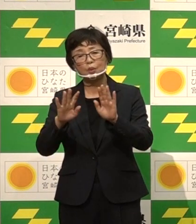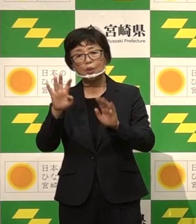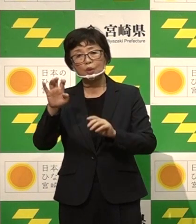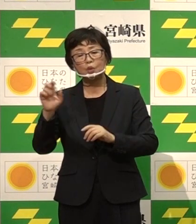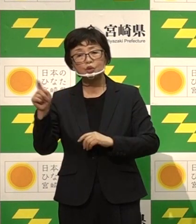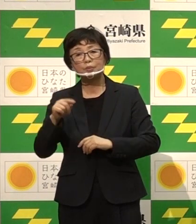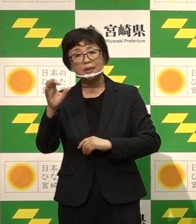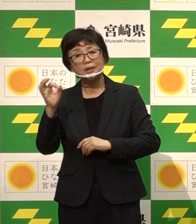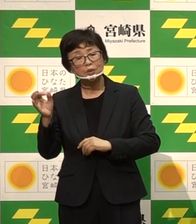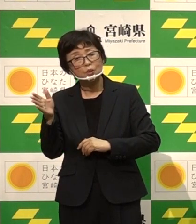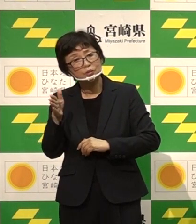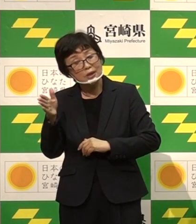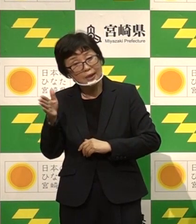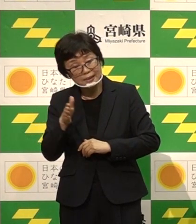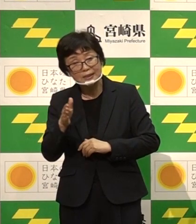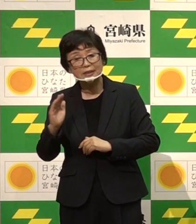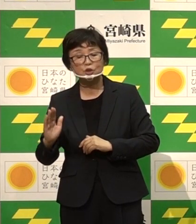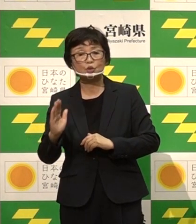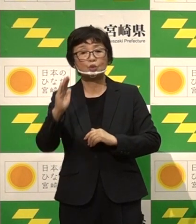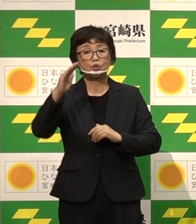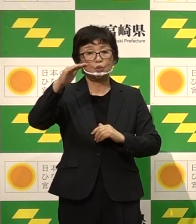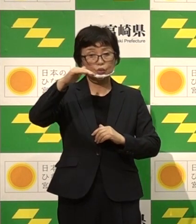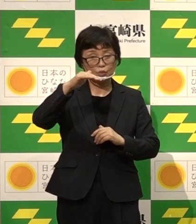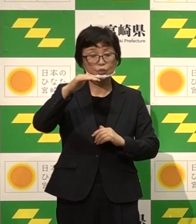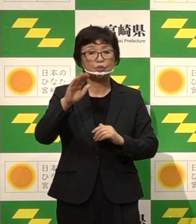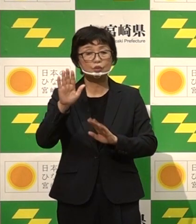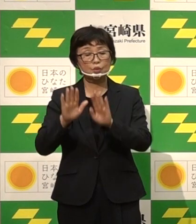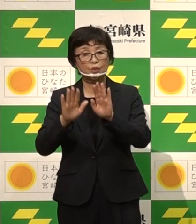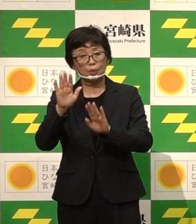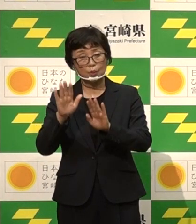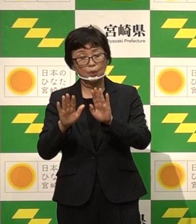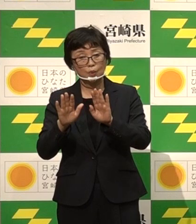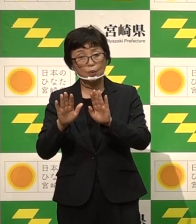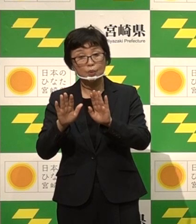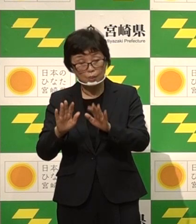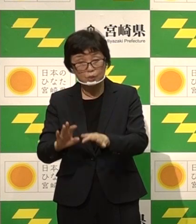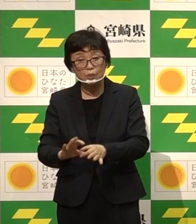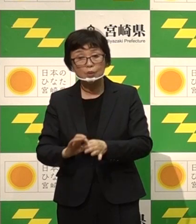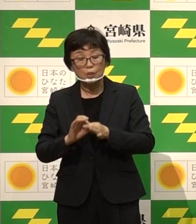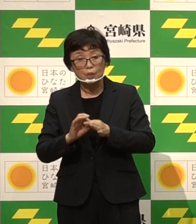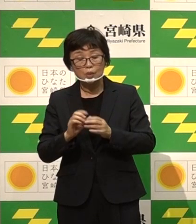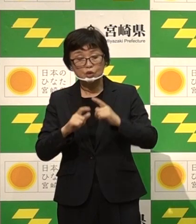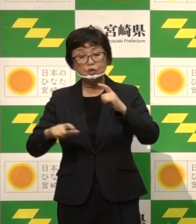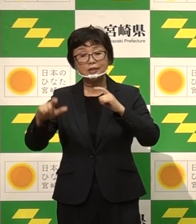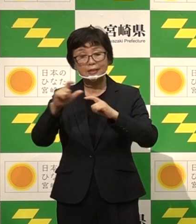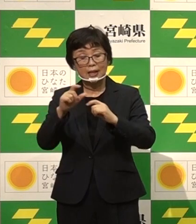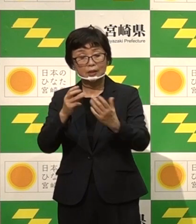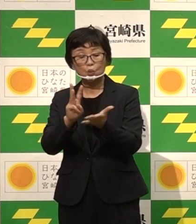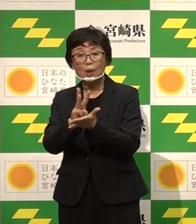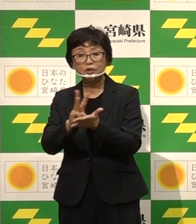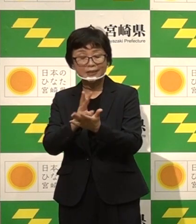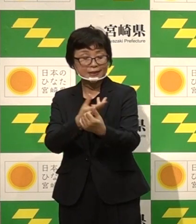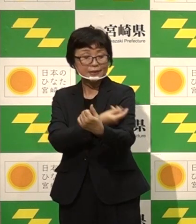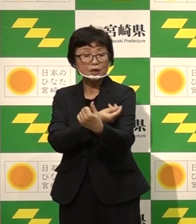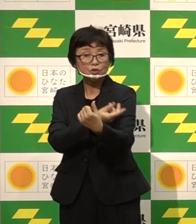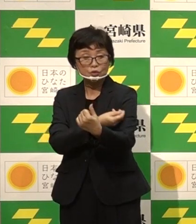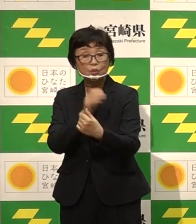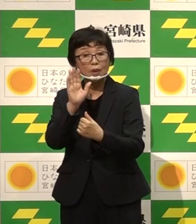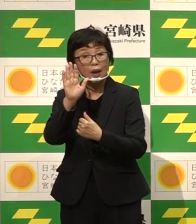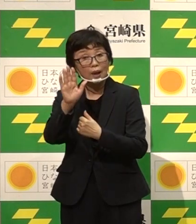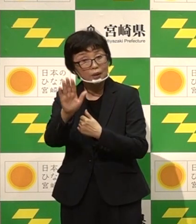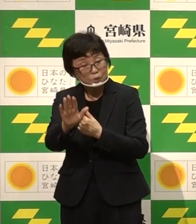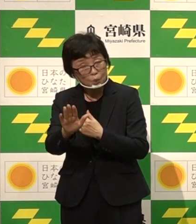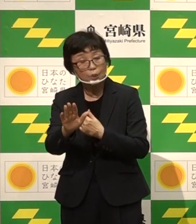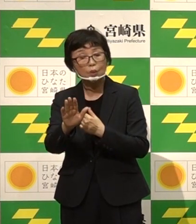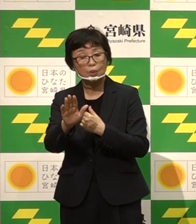まで上昇したところであります。その後追加接種等によりまして、その後もですね、感